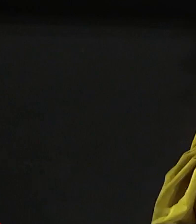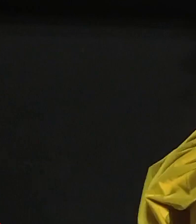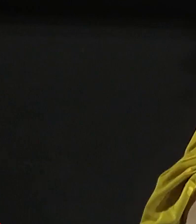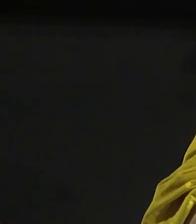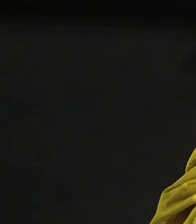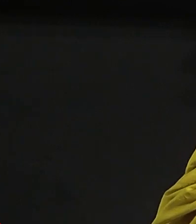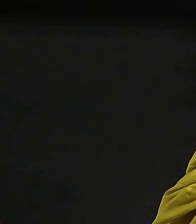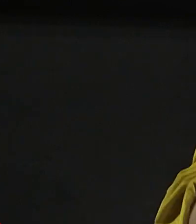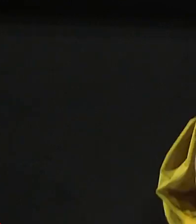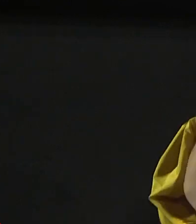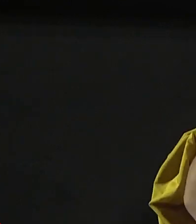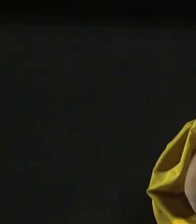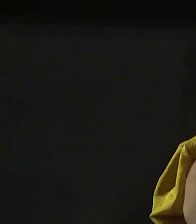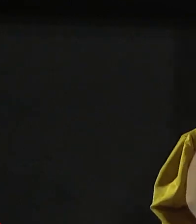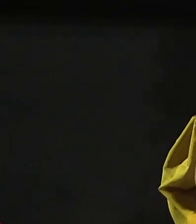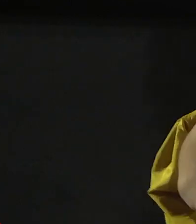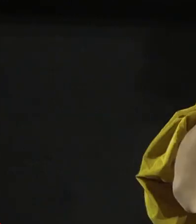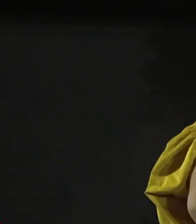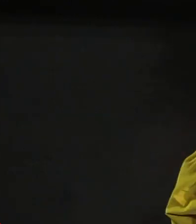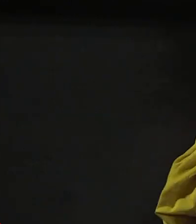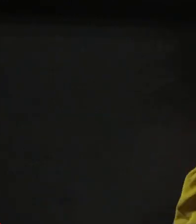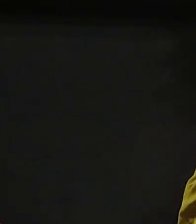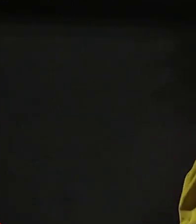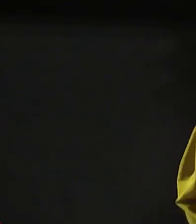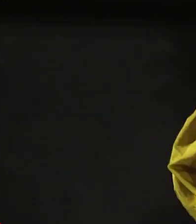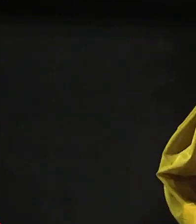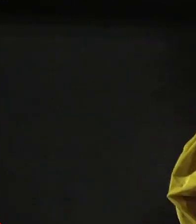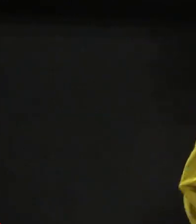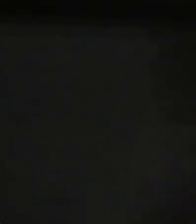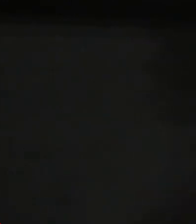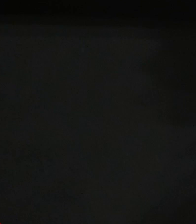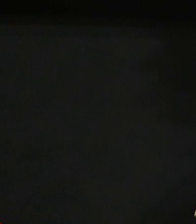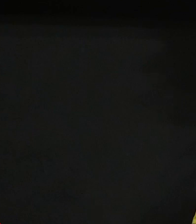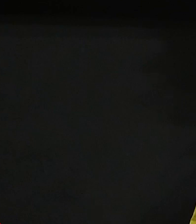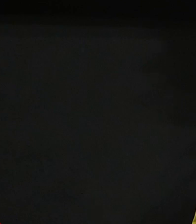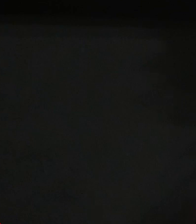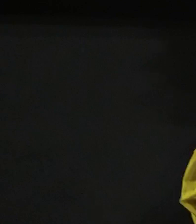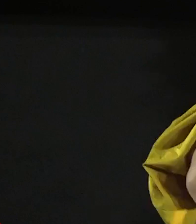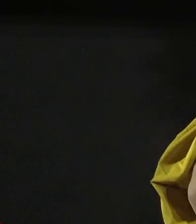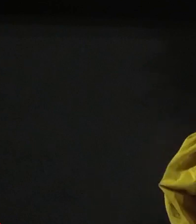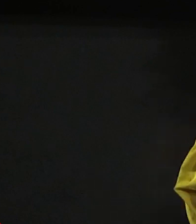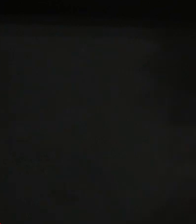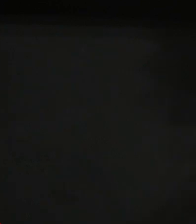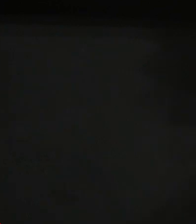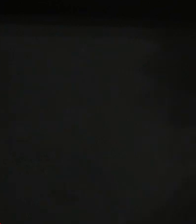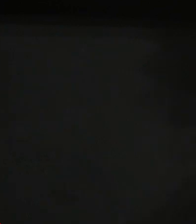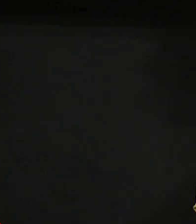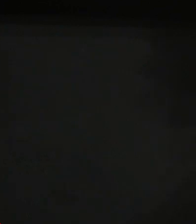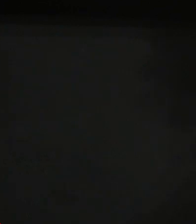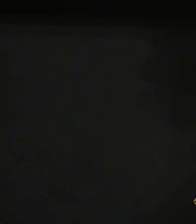dejé y eso ya fue una dificultad Y pensé cómo voy a afrontar esto de cara al futuro como me voy a